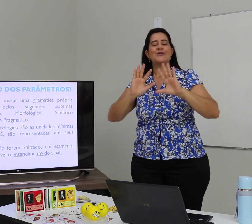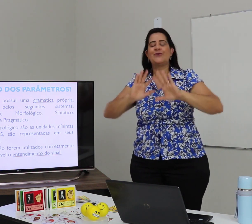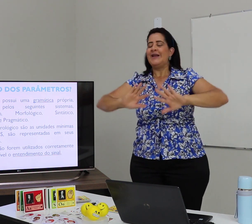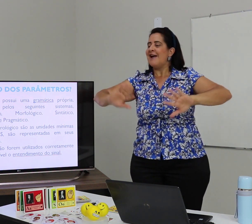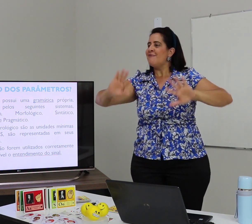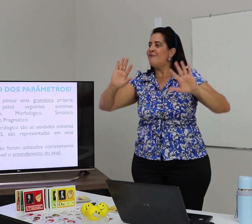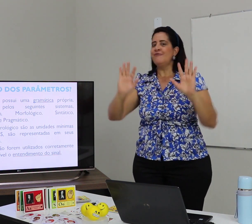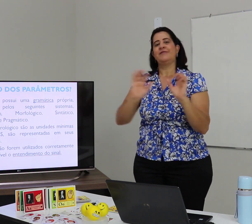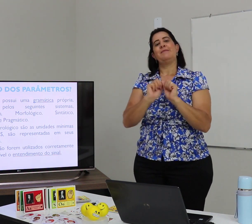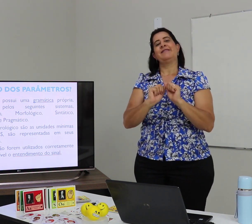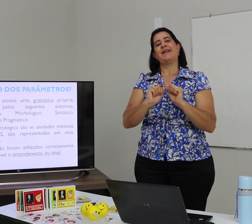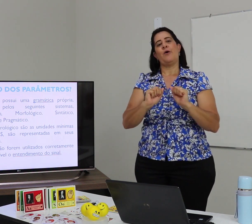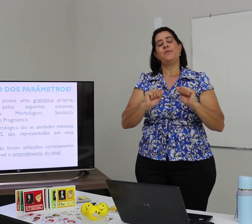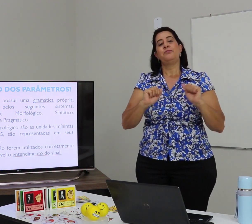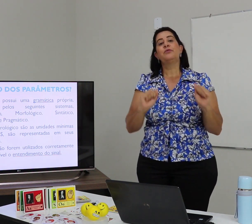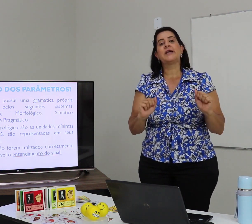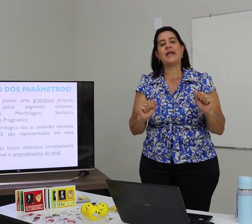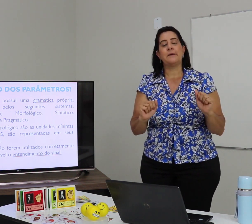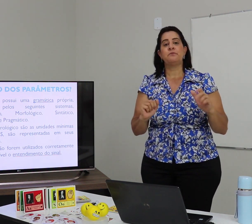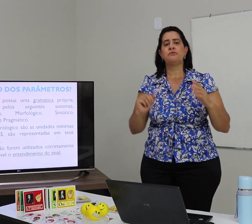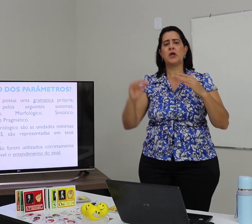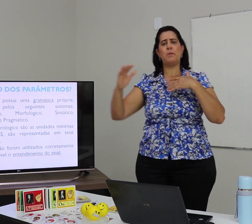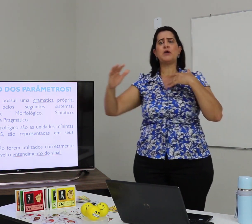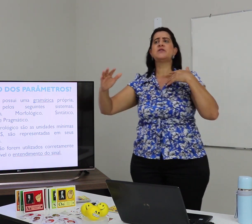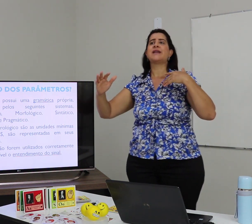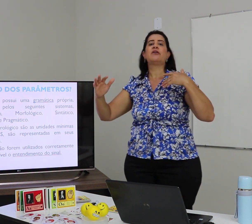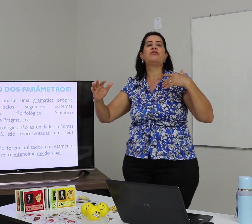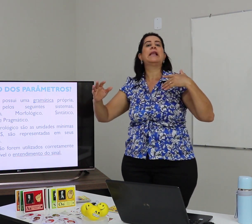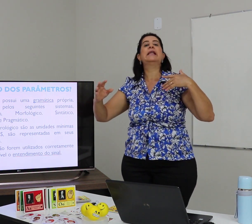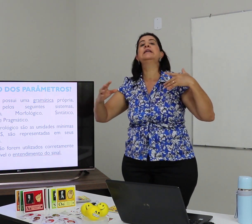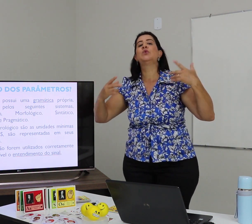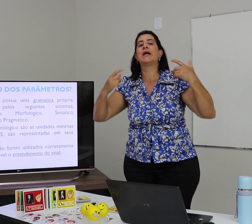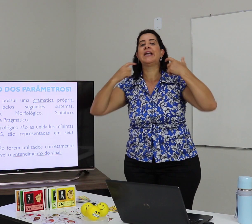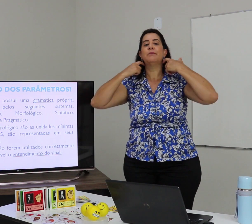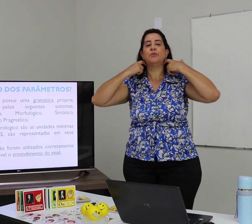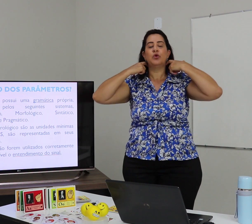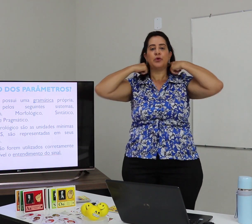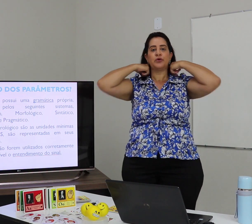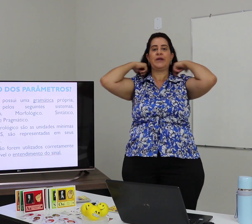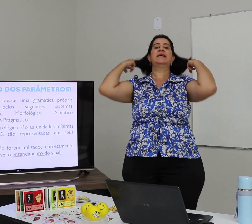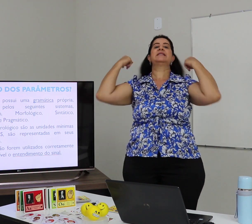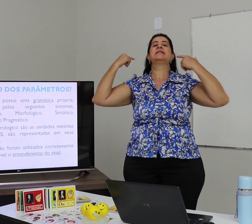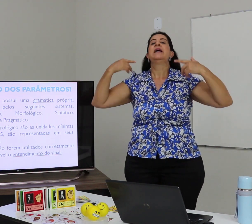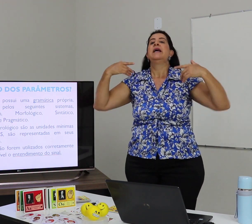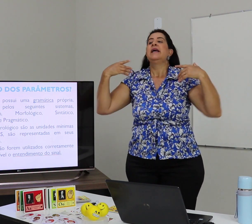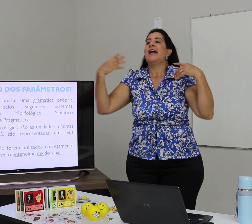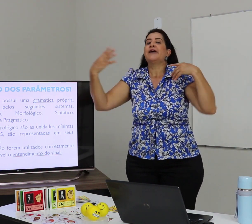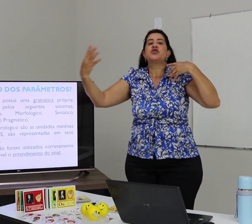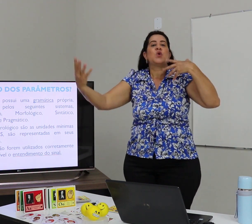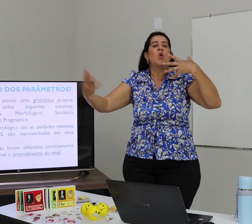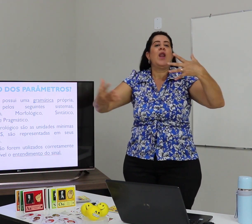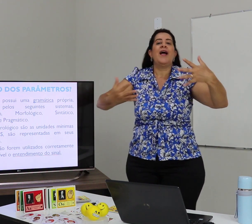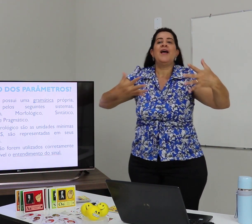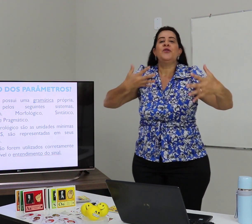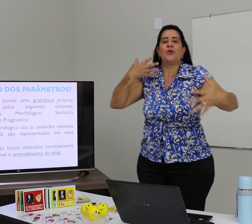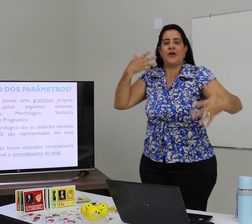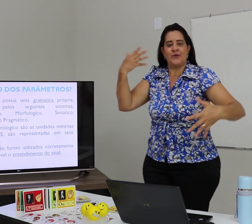quirológico ele é fundamental. Por quê? Eu posso estar falando aqui no português e articulando o que eu